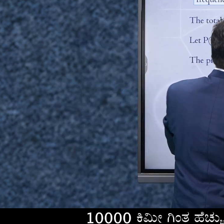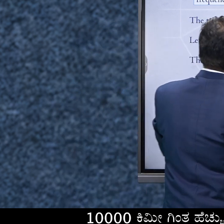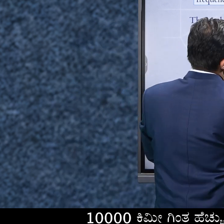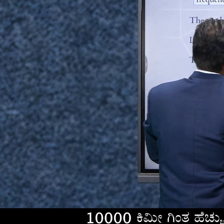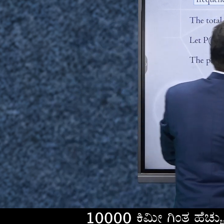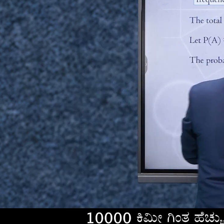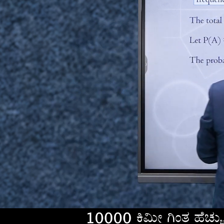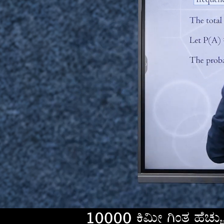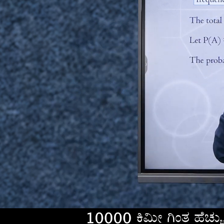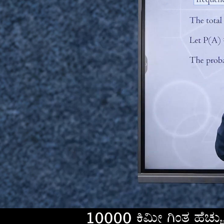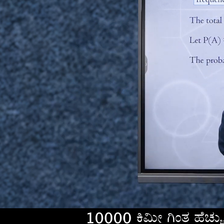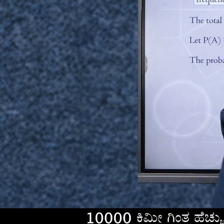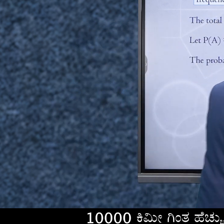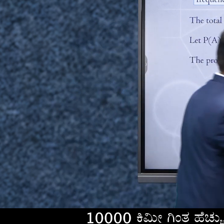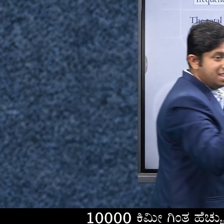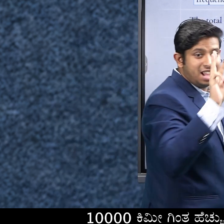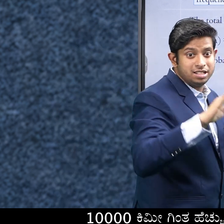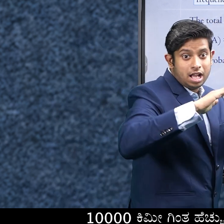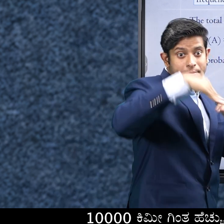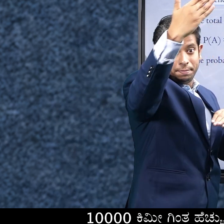ಇಸ್ ಈಕ್ವಲ್ ಟು 770.